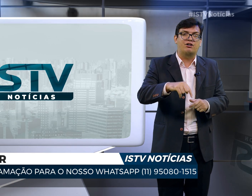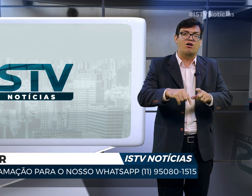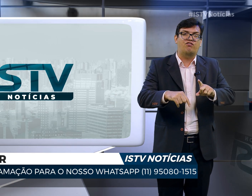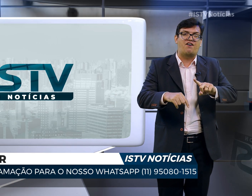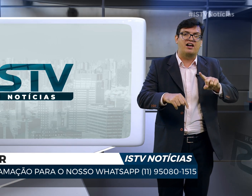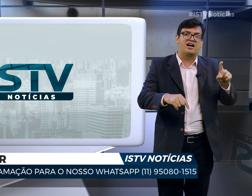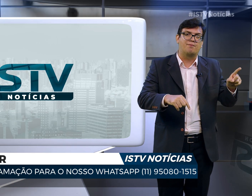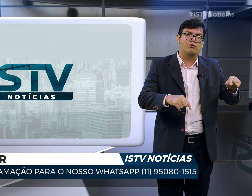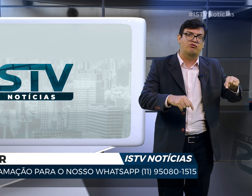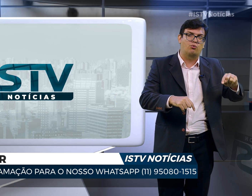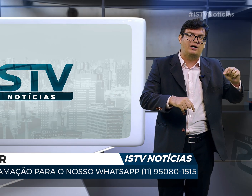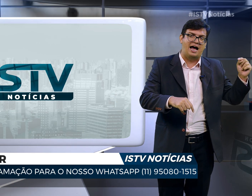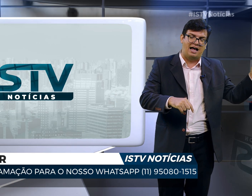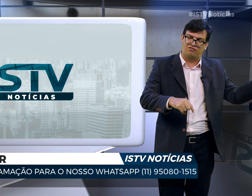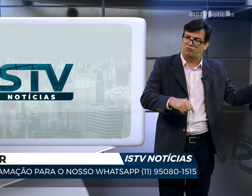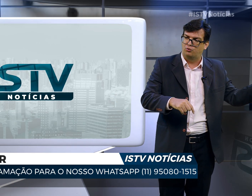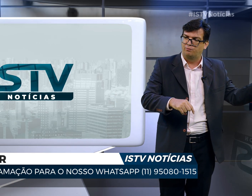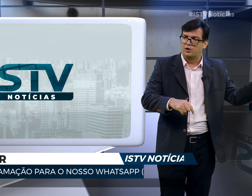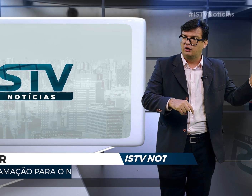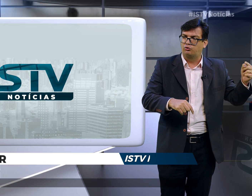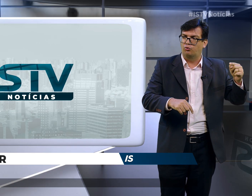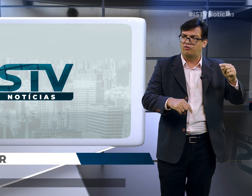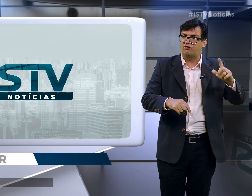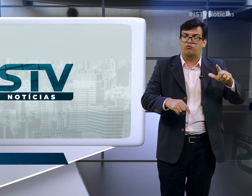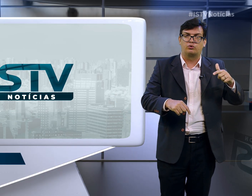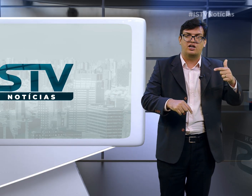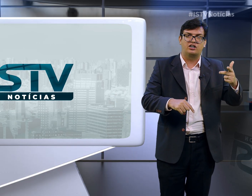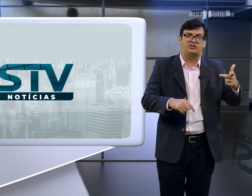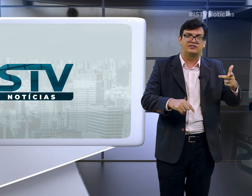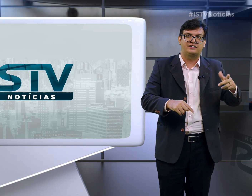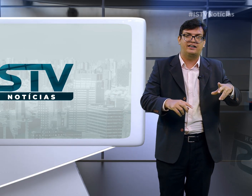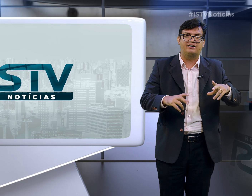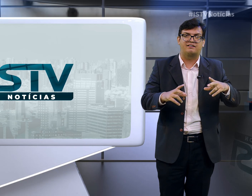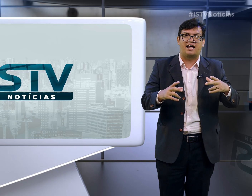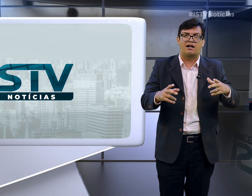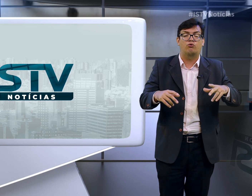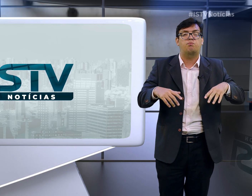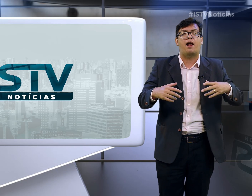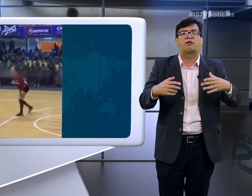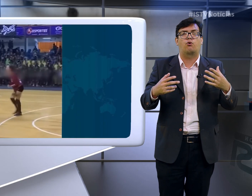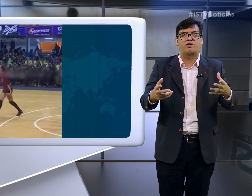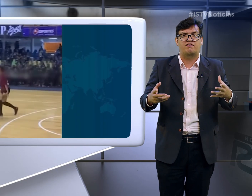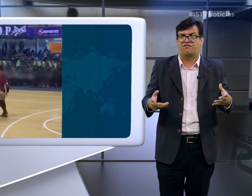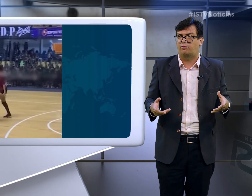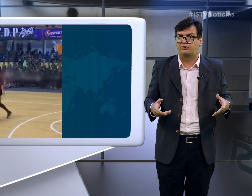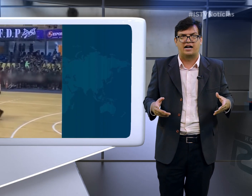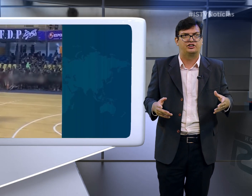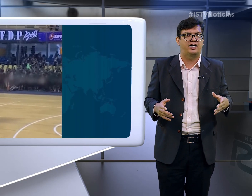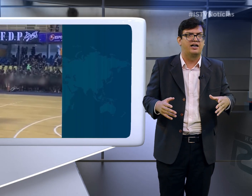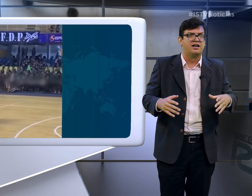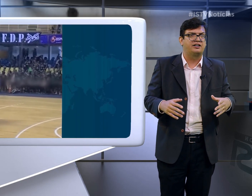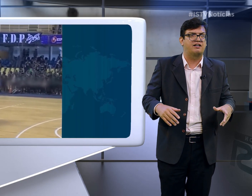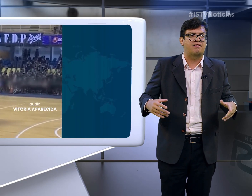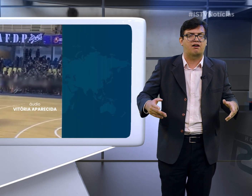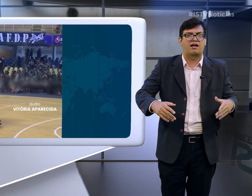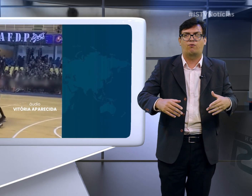nós falamos do caso dos estudantes que entraram, os peladões da faculdade, né? Que entraram na